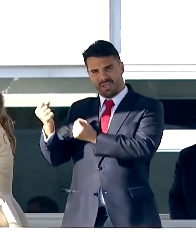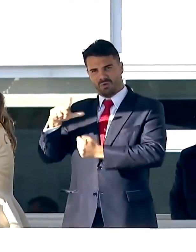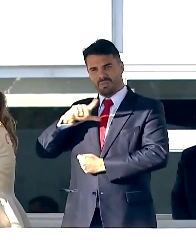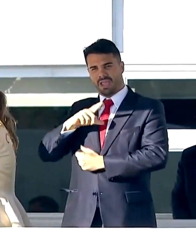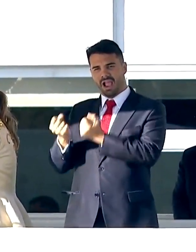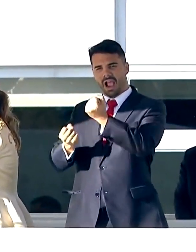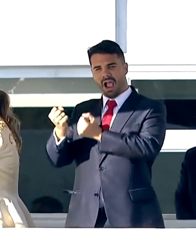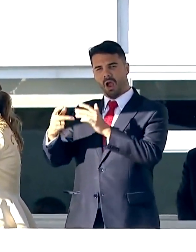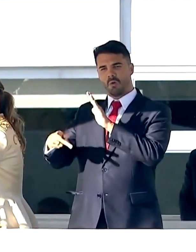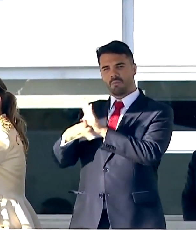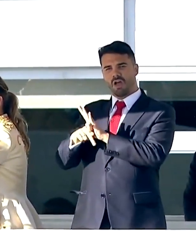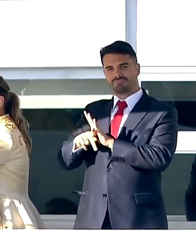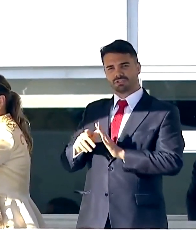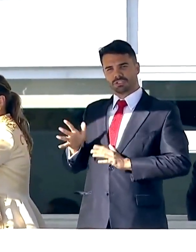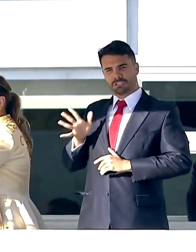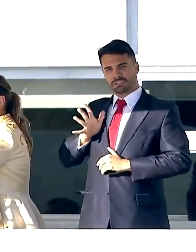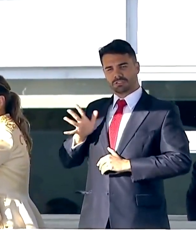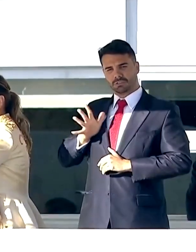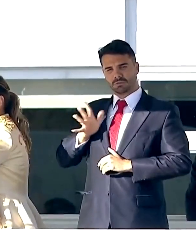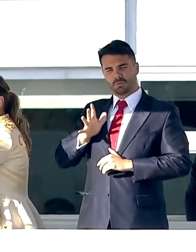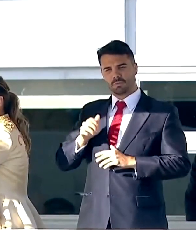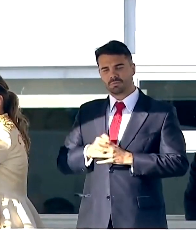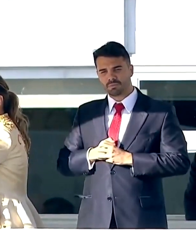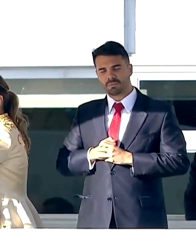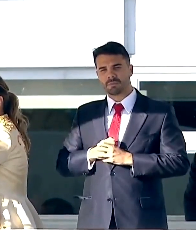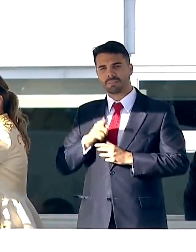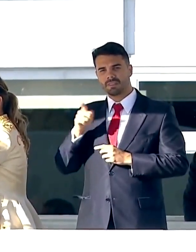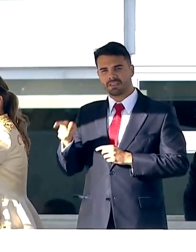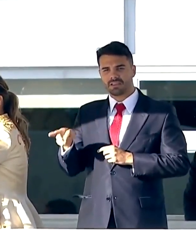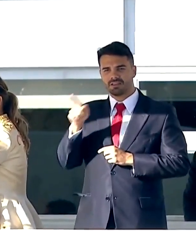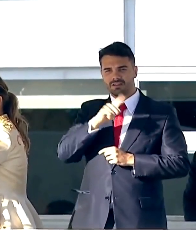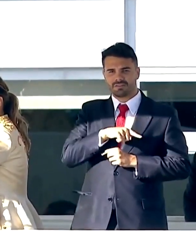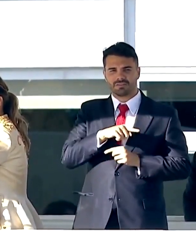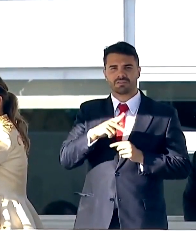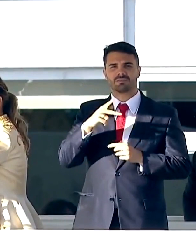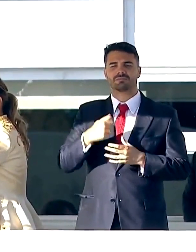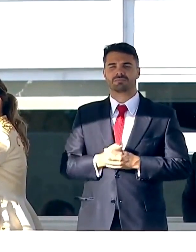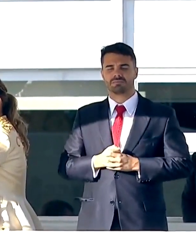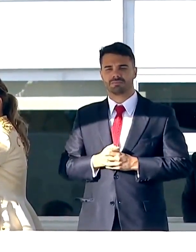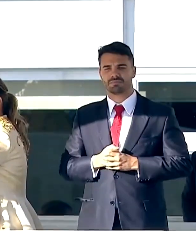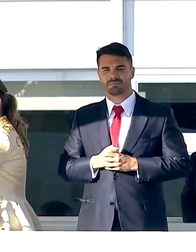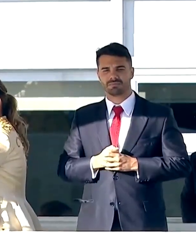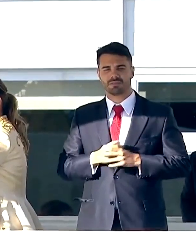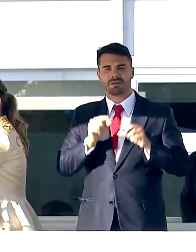não ver nossos irmãos que se amontoam debaixo dos viadutos,